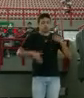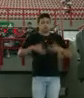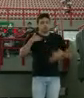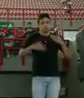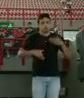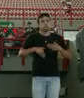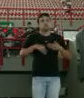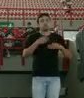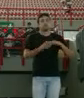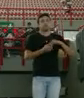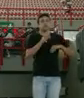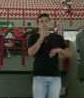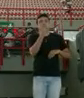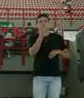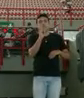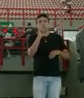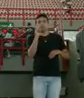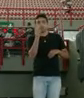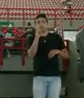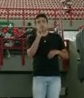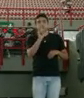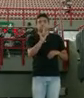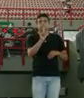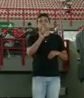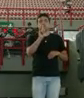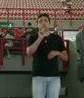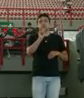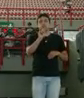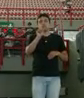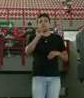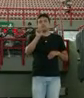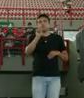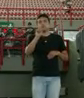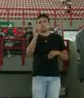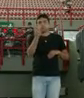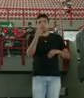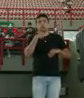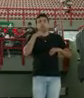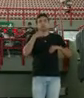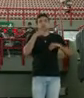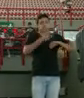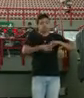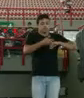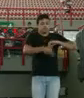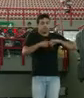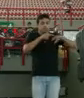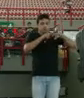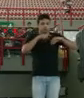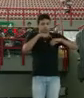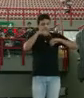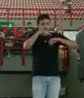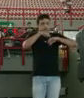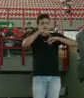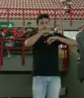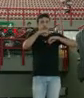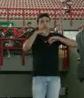produzir bastante ADH. Para você não perder água pela urina. Por isso que tua urina sai cada vez mais o